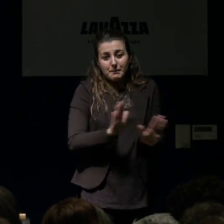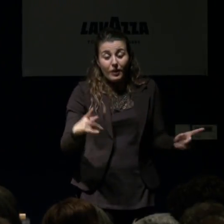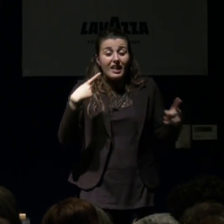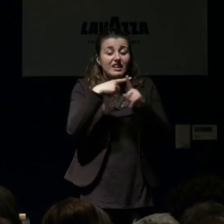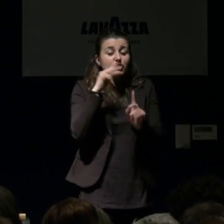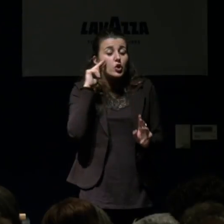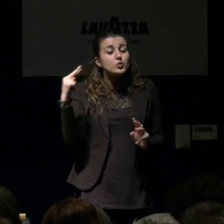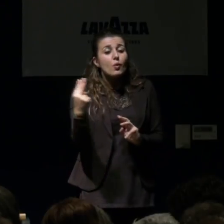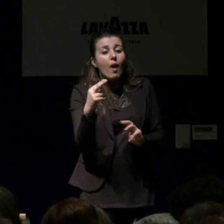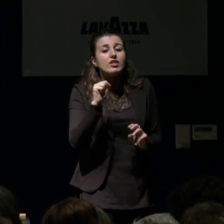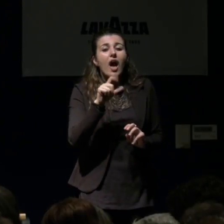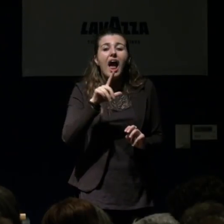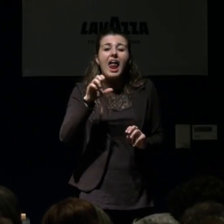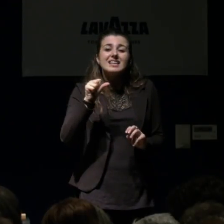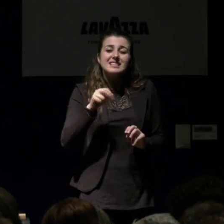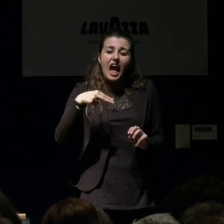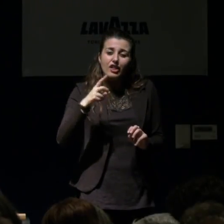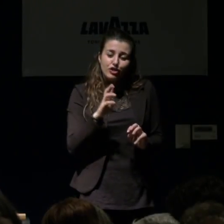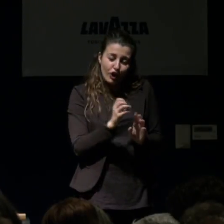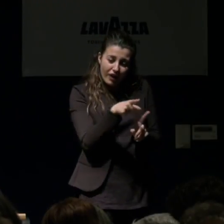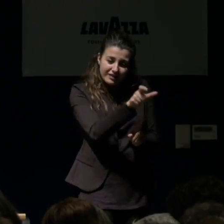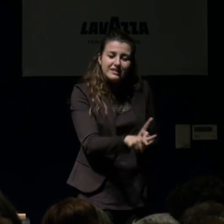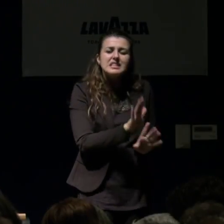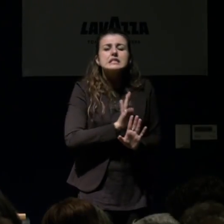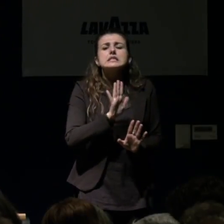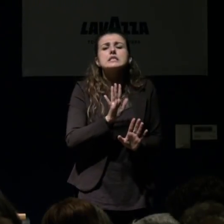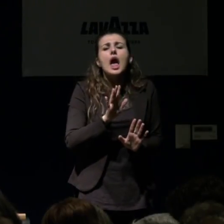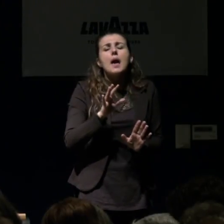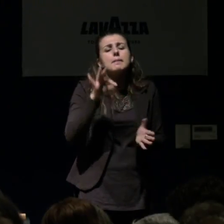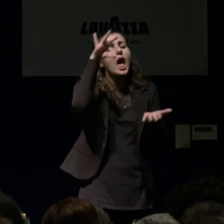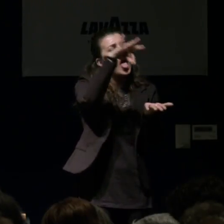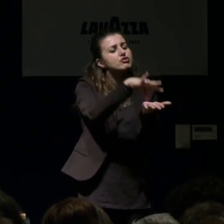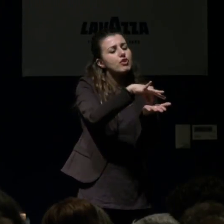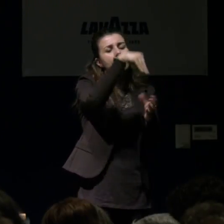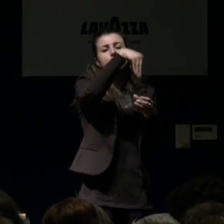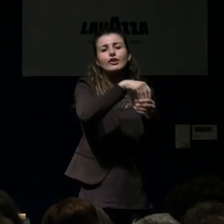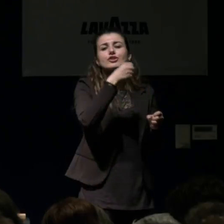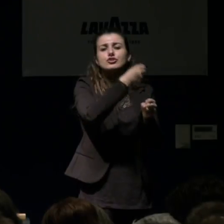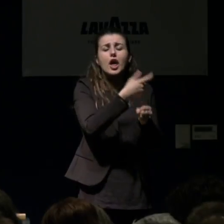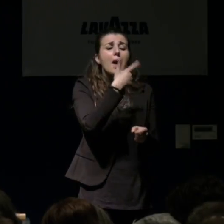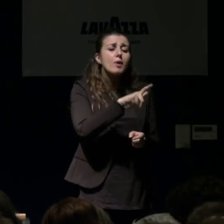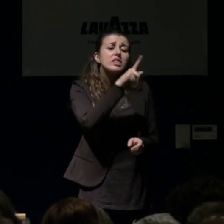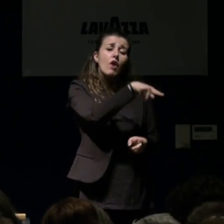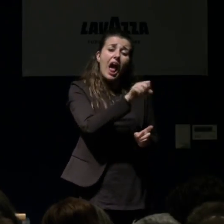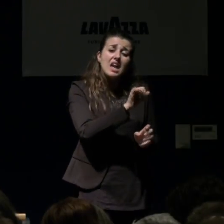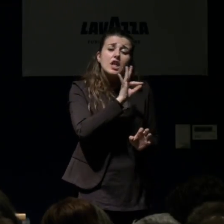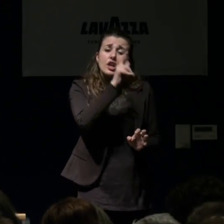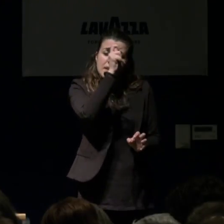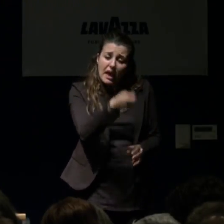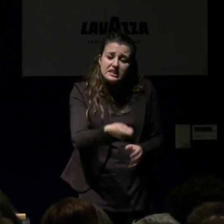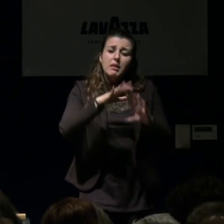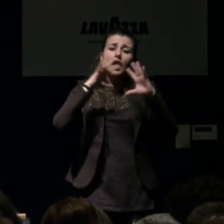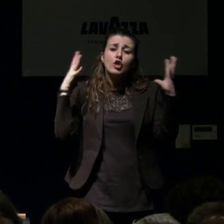alessandro appunto era sempre in mezzo perché il mondo lo rispetto ha sempre rispettato il mondo e